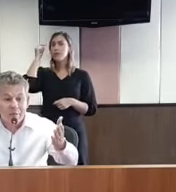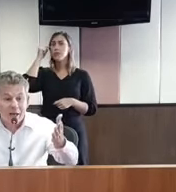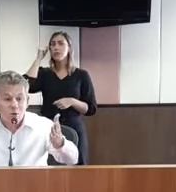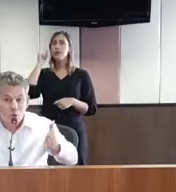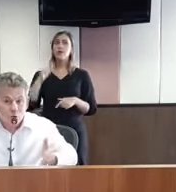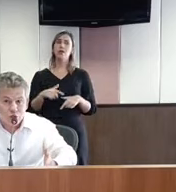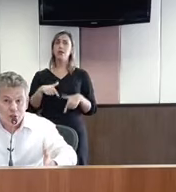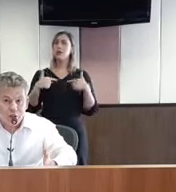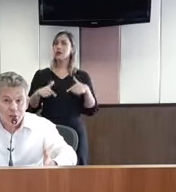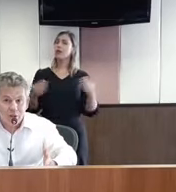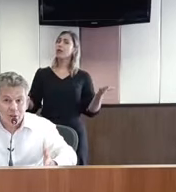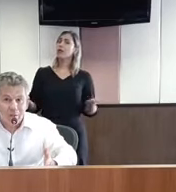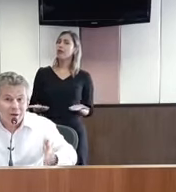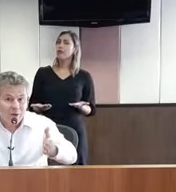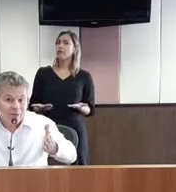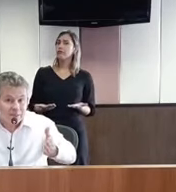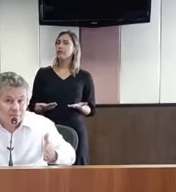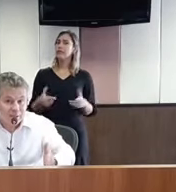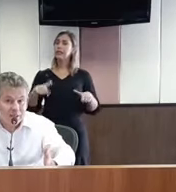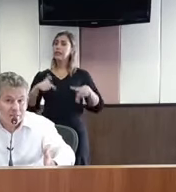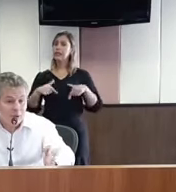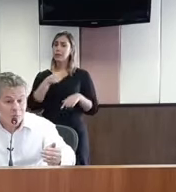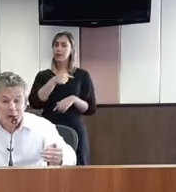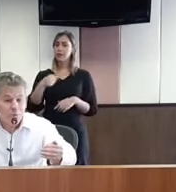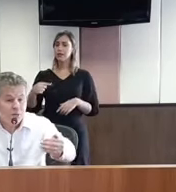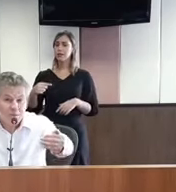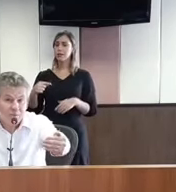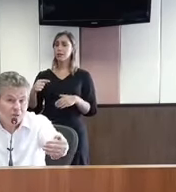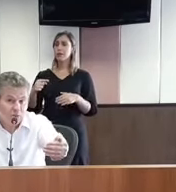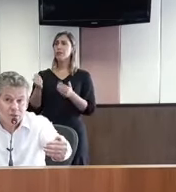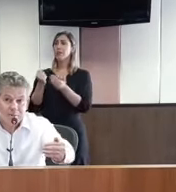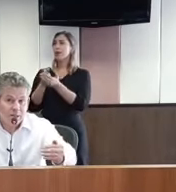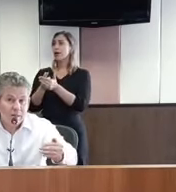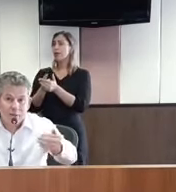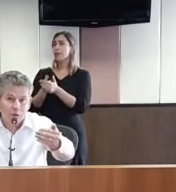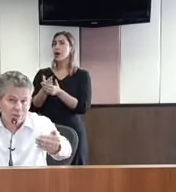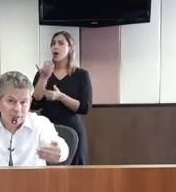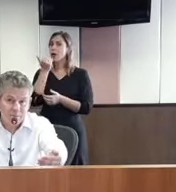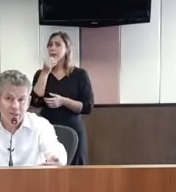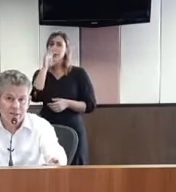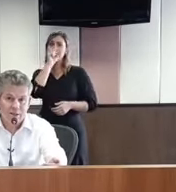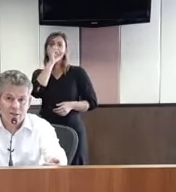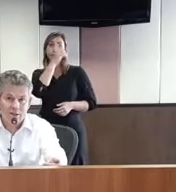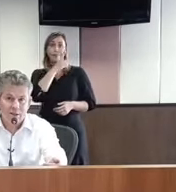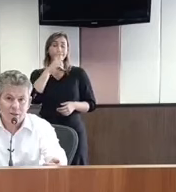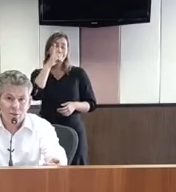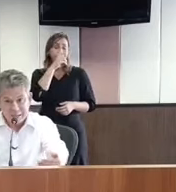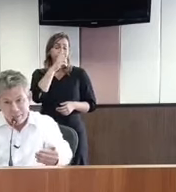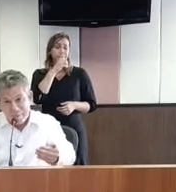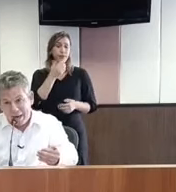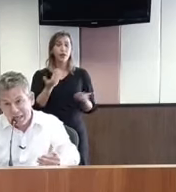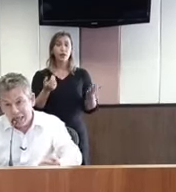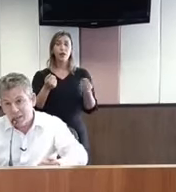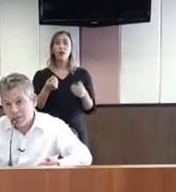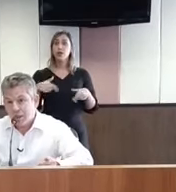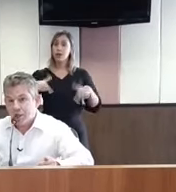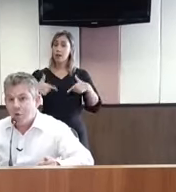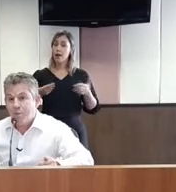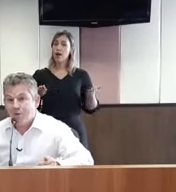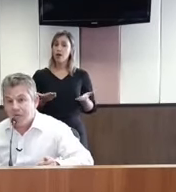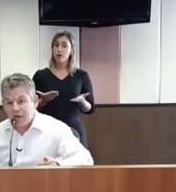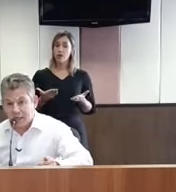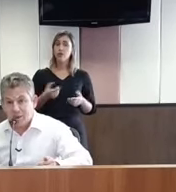que trabalham hoje, trabalham essa semana para comprar comida para o final de semana, para outra semana. Ou até para pagar aquilo